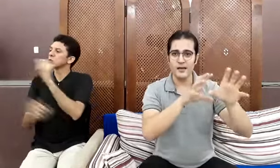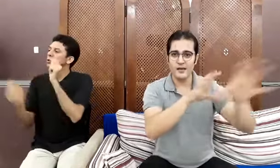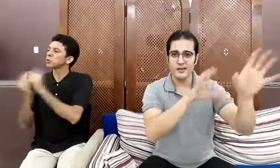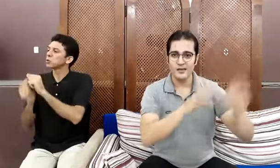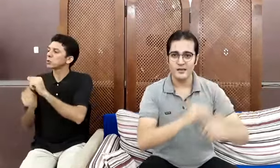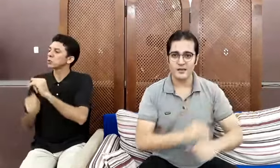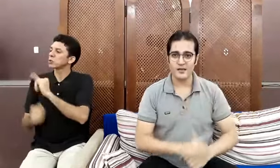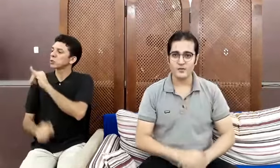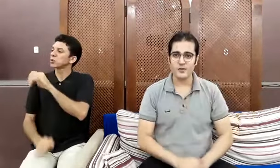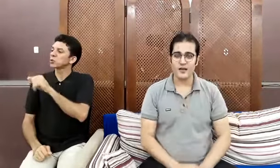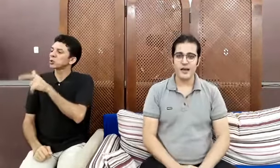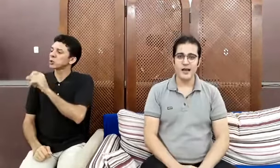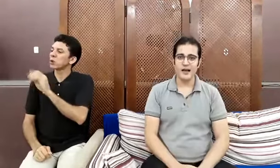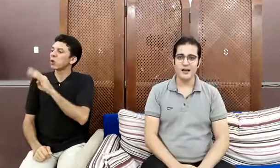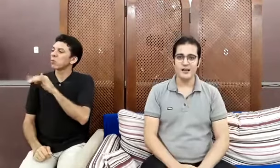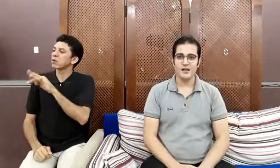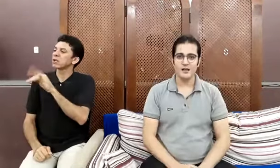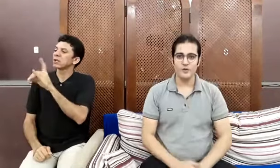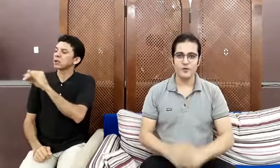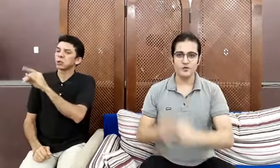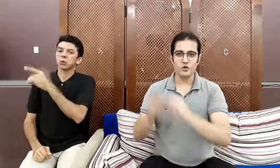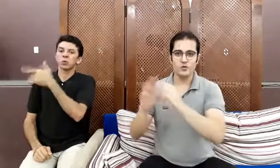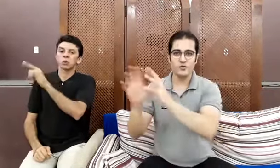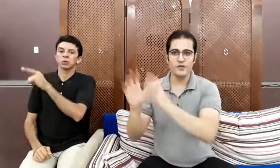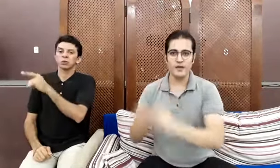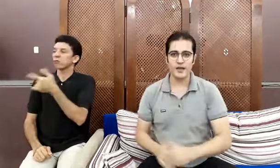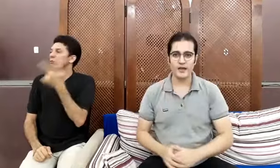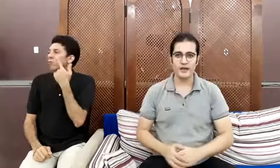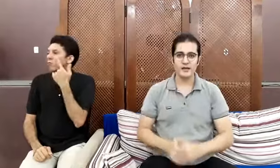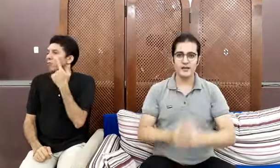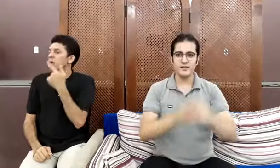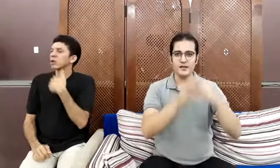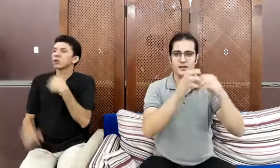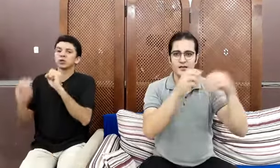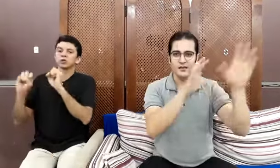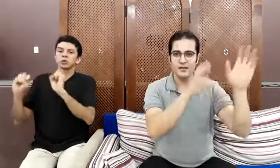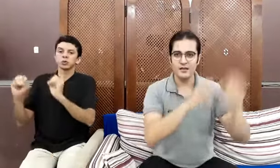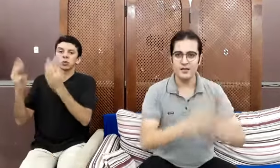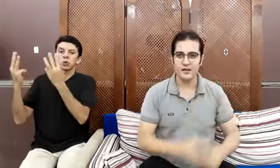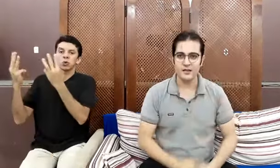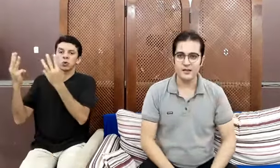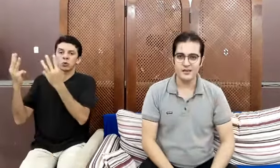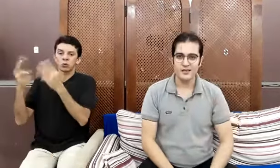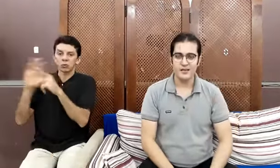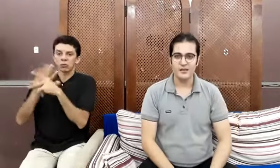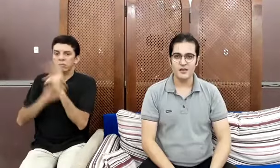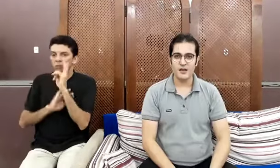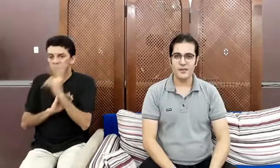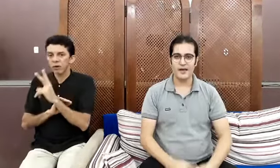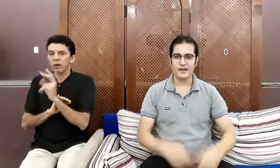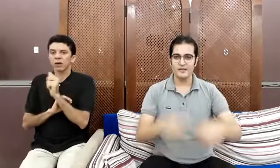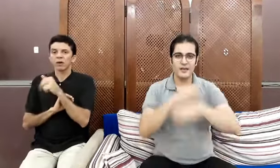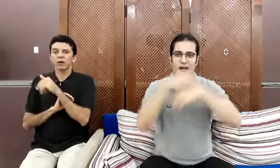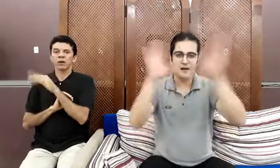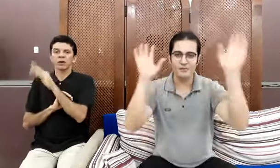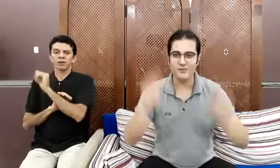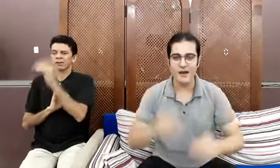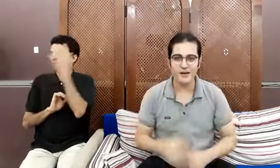e Zé do sei que lá, ouvindo o show de não sei quem, Anitta e Rebeca,